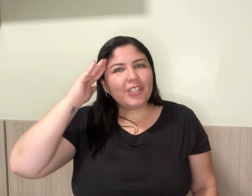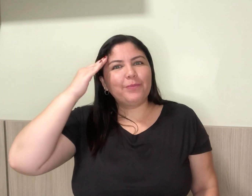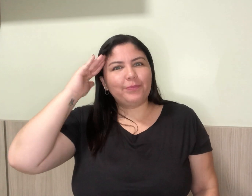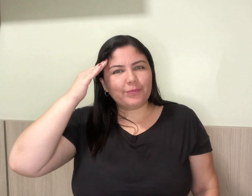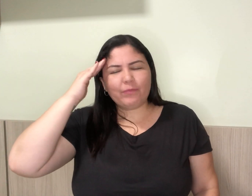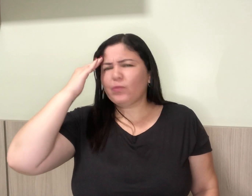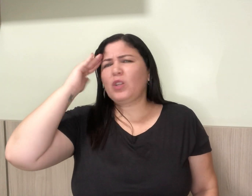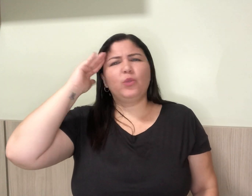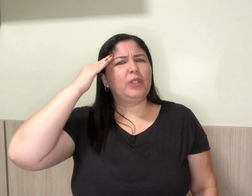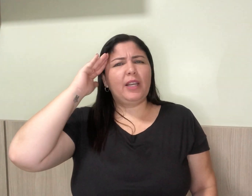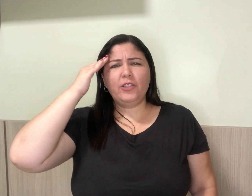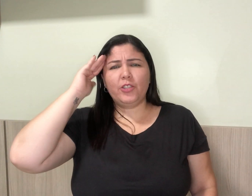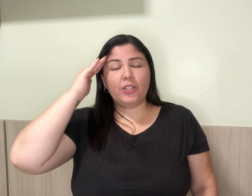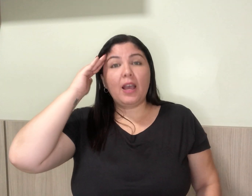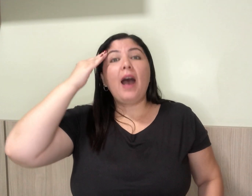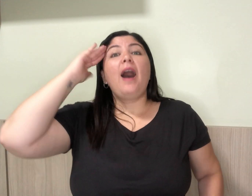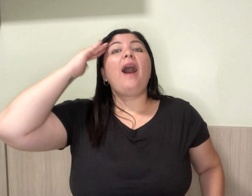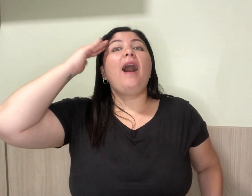Entendi. Não entendi.